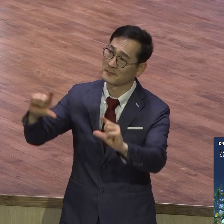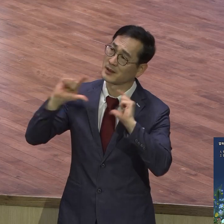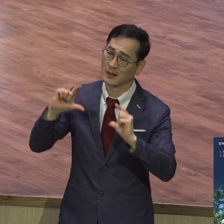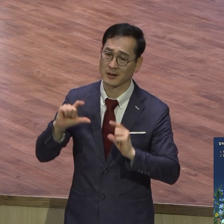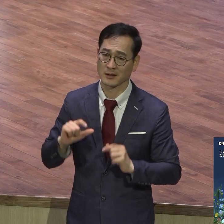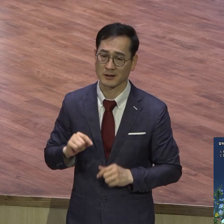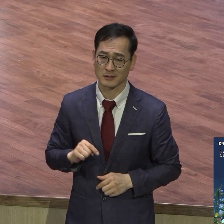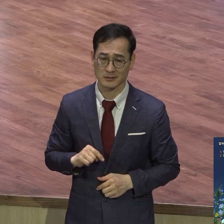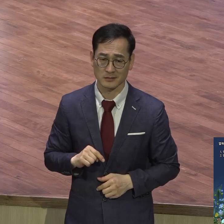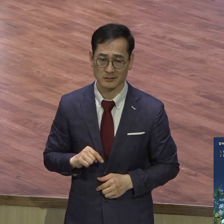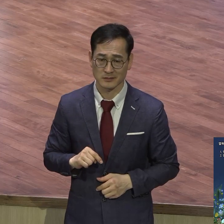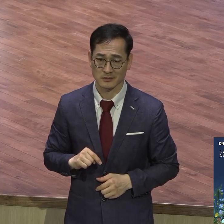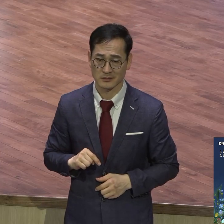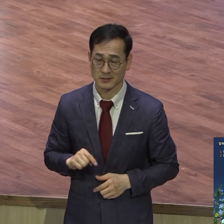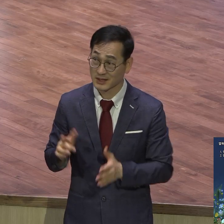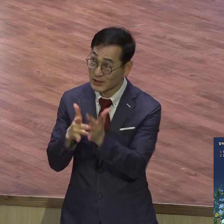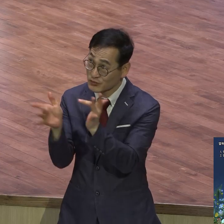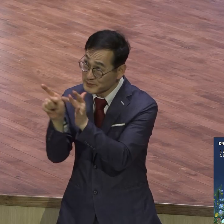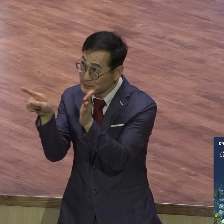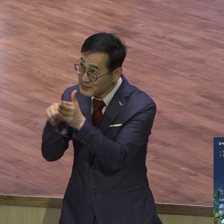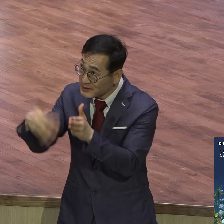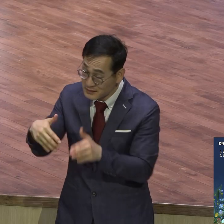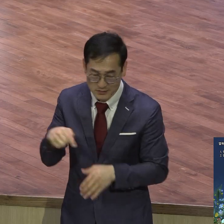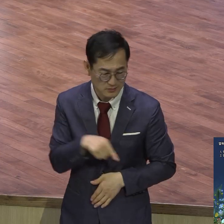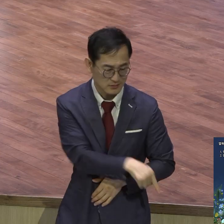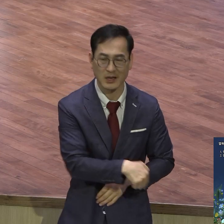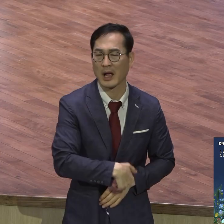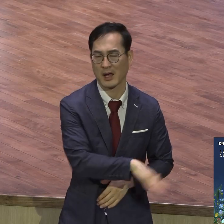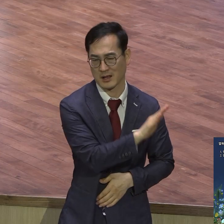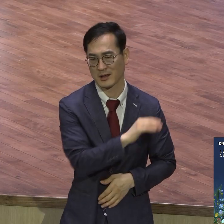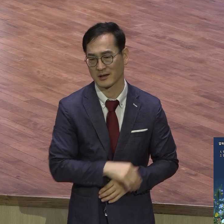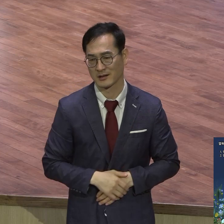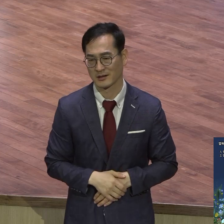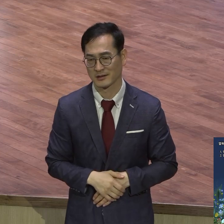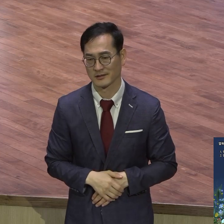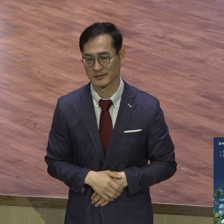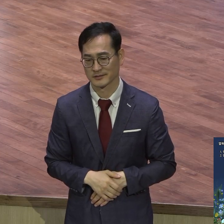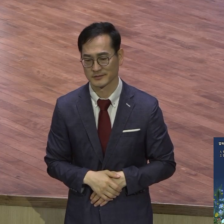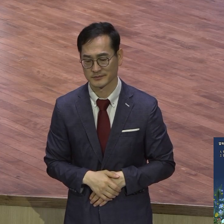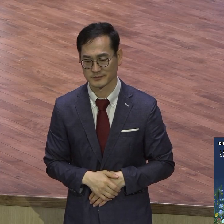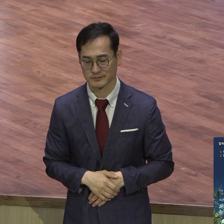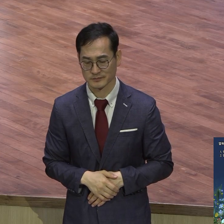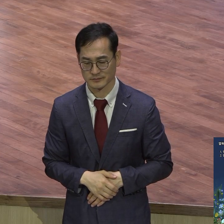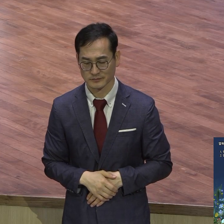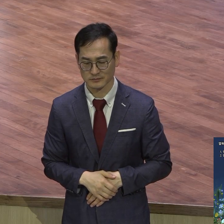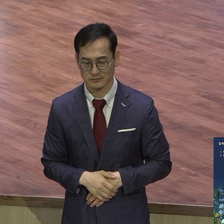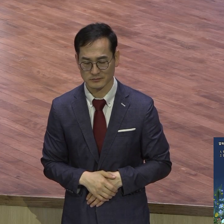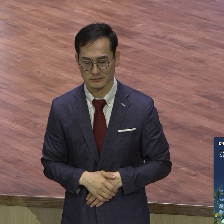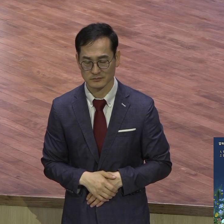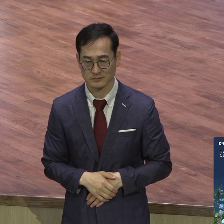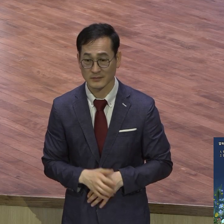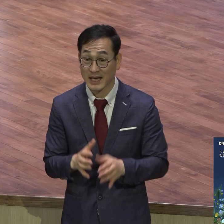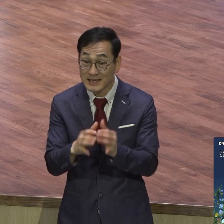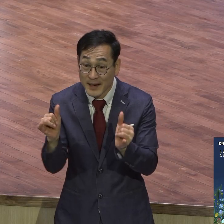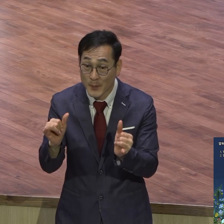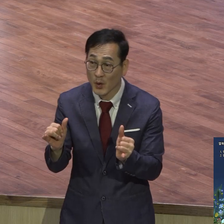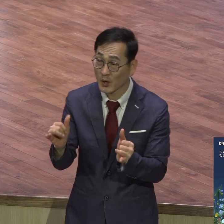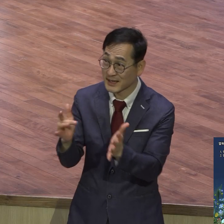그런데 그걸 몰라. 그러게 메마르지. 가져도 가져도 만족이 없지. 가져도 가져도 만족이